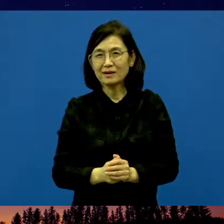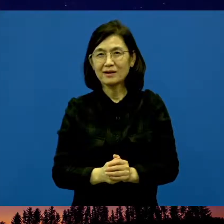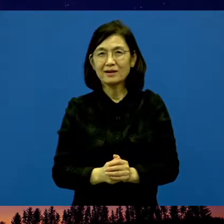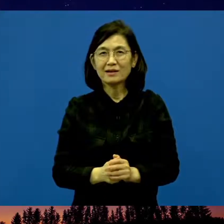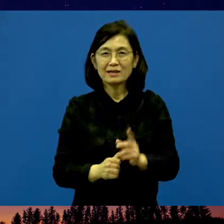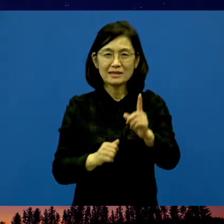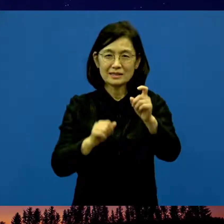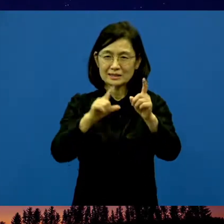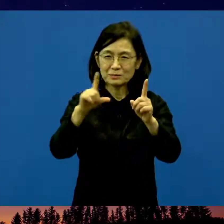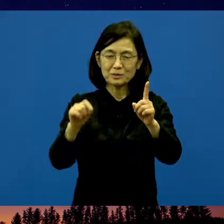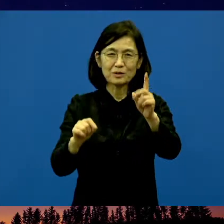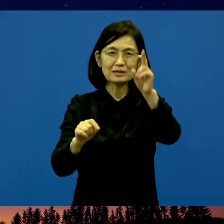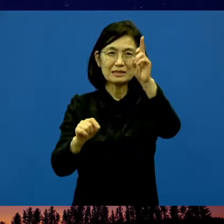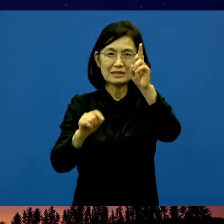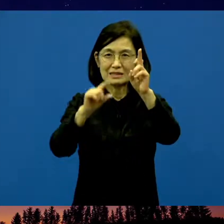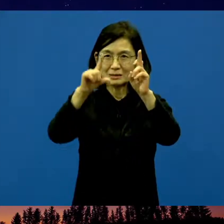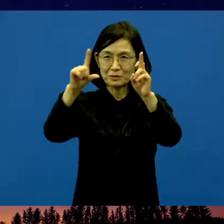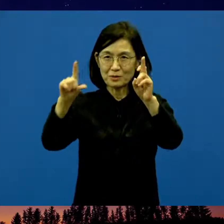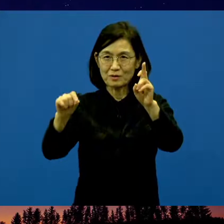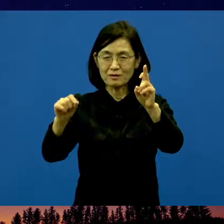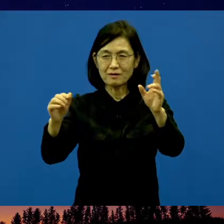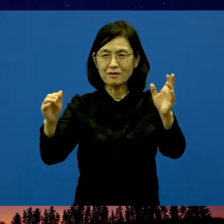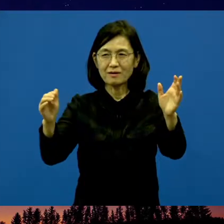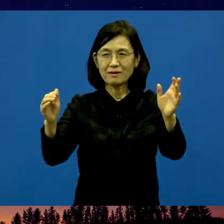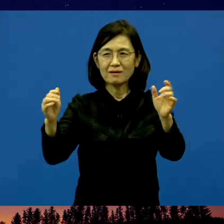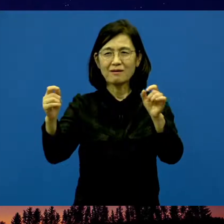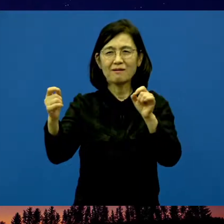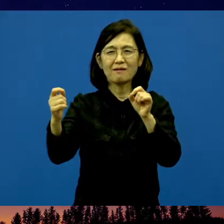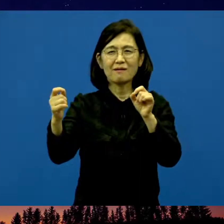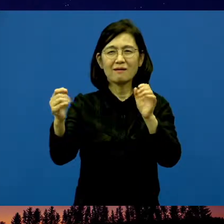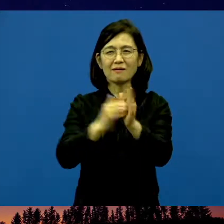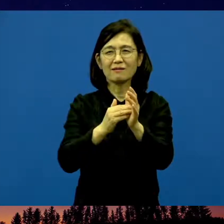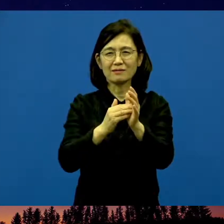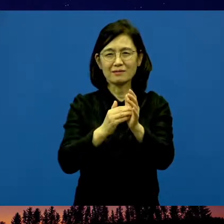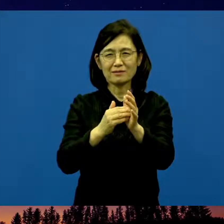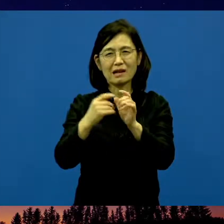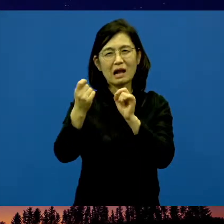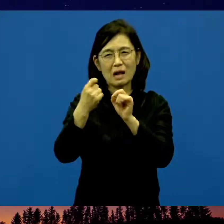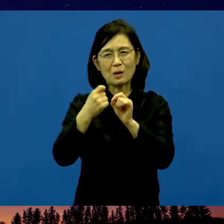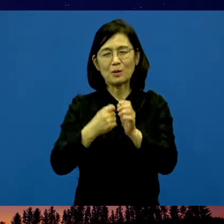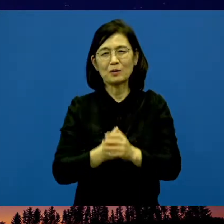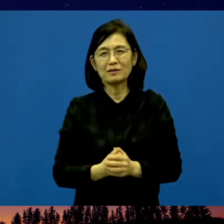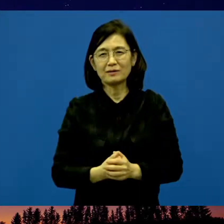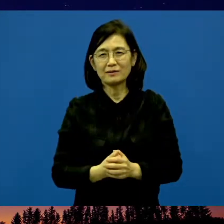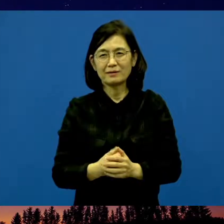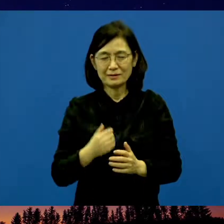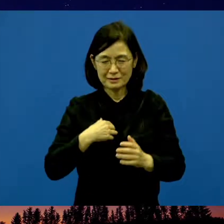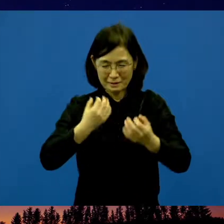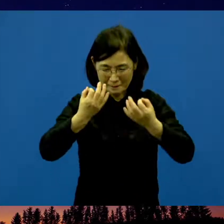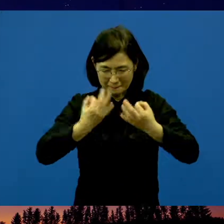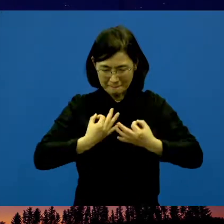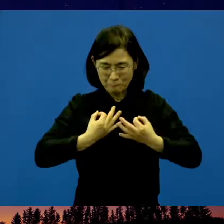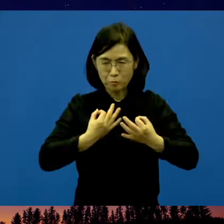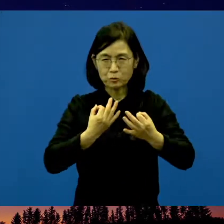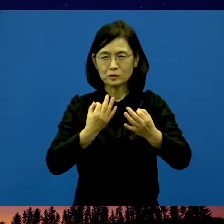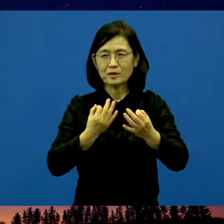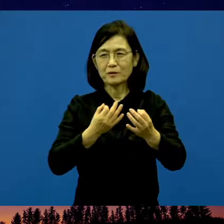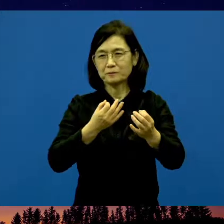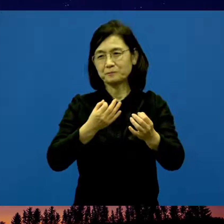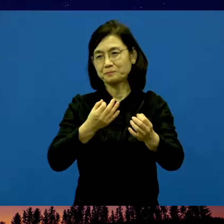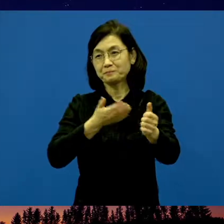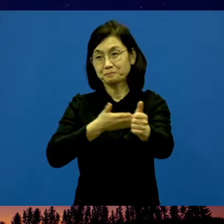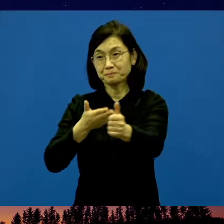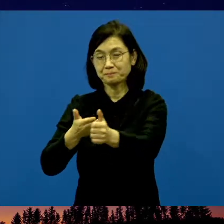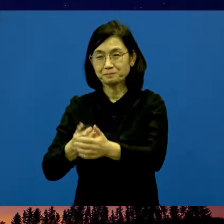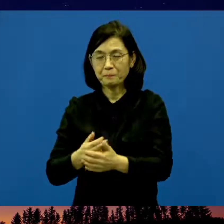11월 12월이 금방 가요. 자, 우리가 우리 자신을 점검해 봐야 합니다. 나는 변화되고